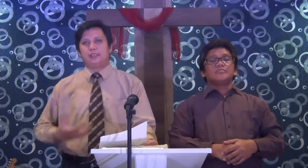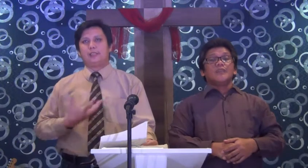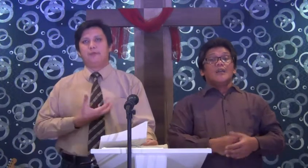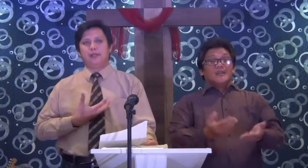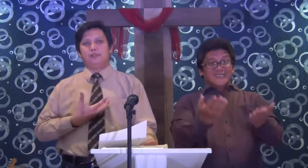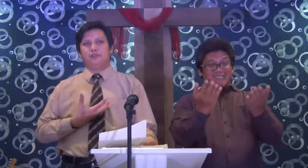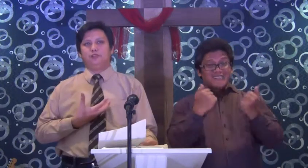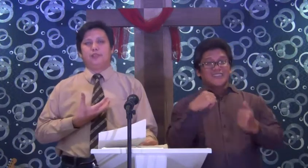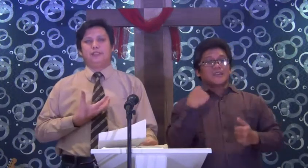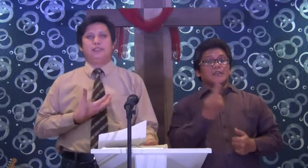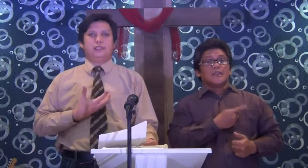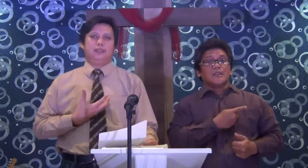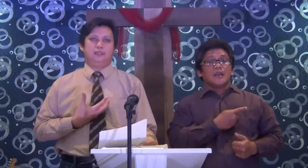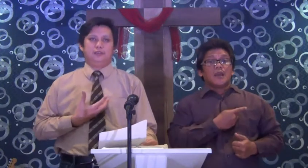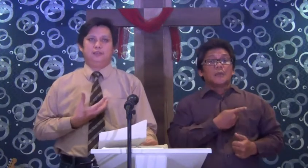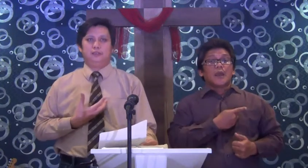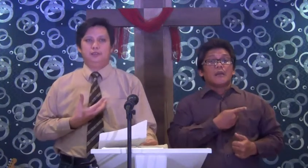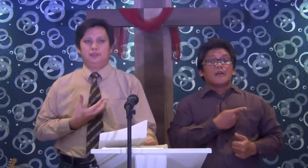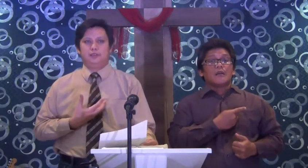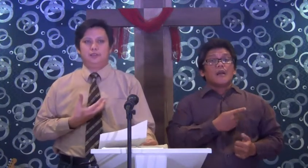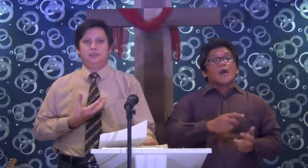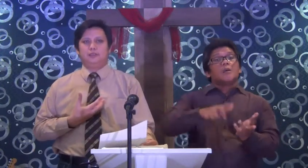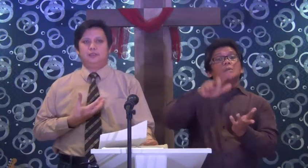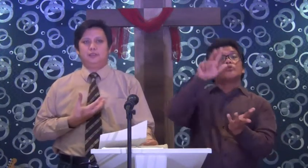Mari kita tetapkan tujuan kita.